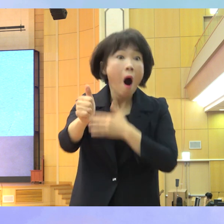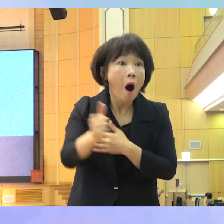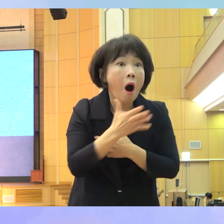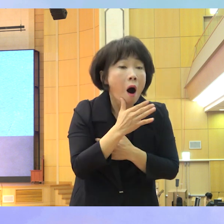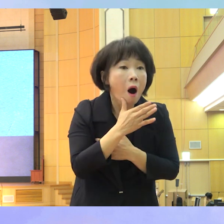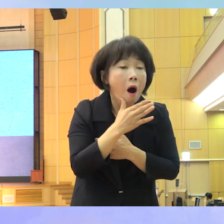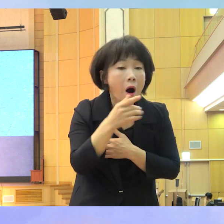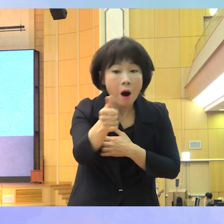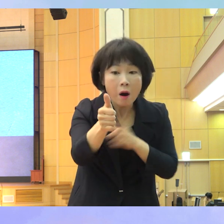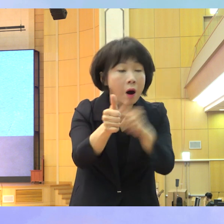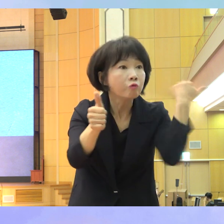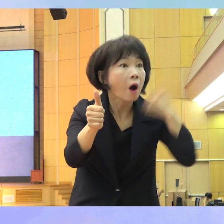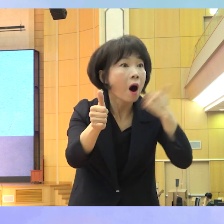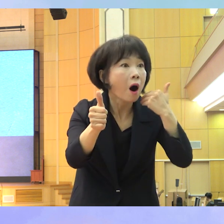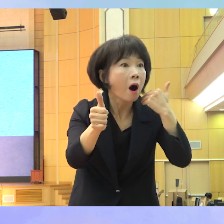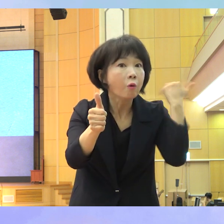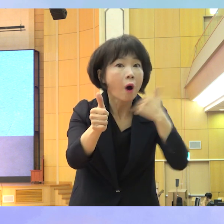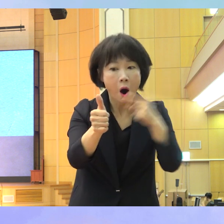그러면 좋습니다